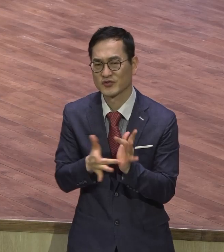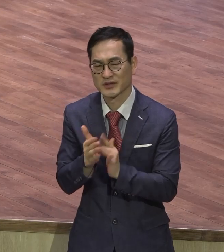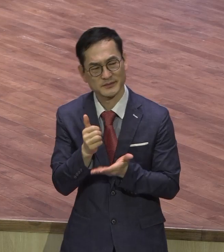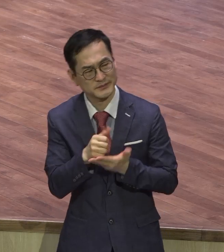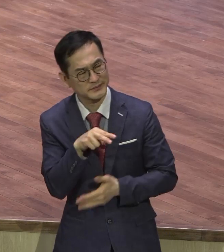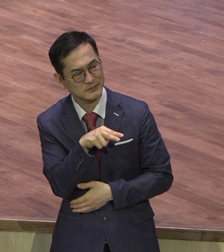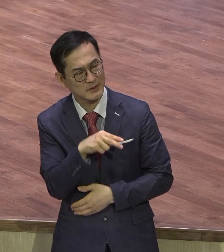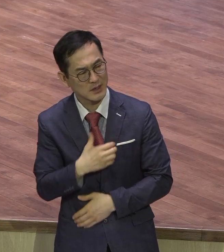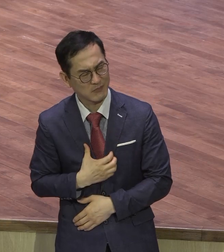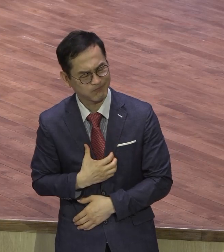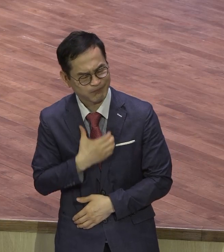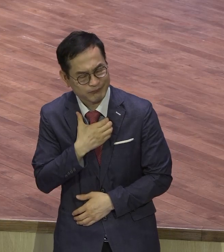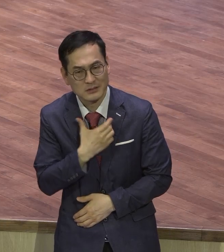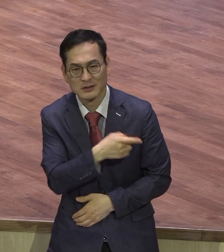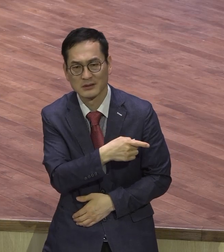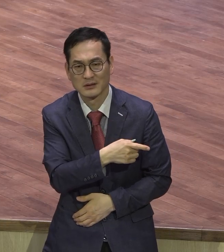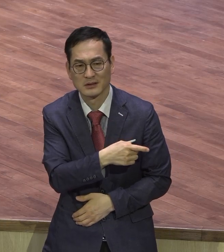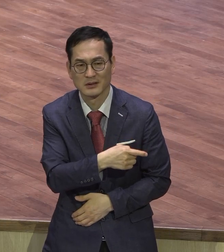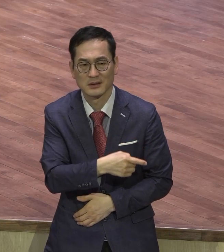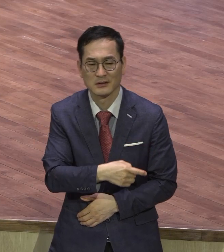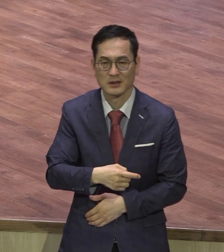보실 때는 형식적이었어요.